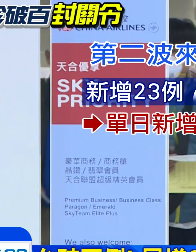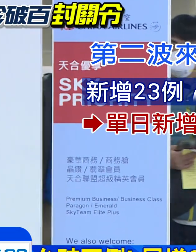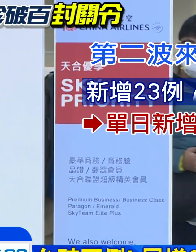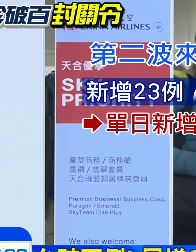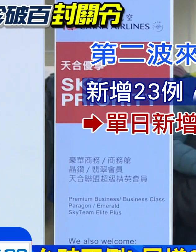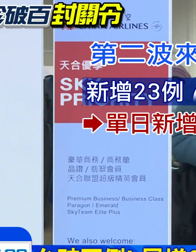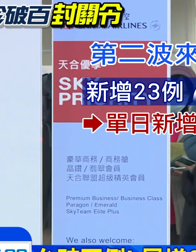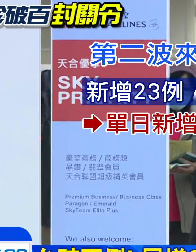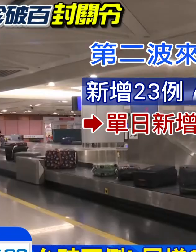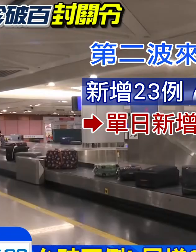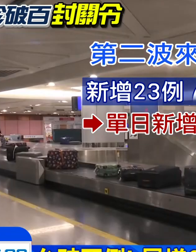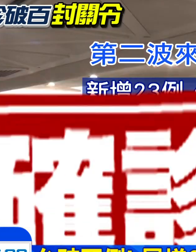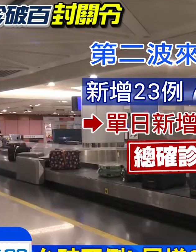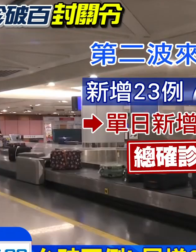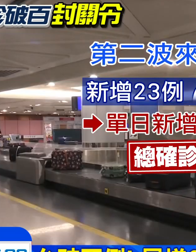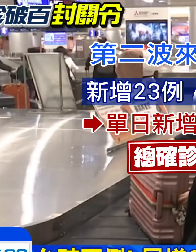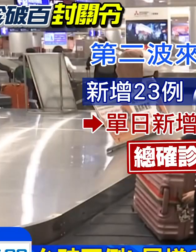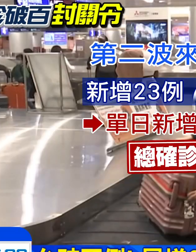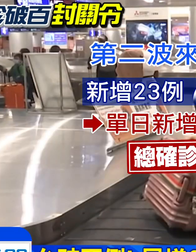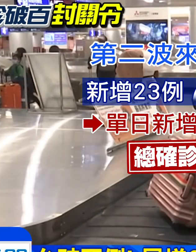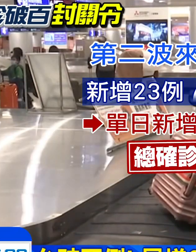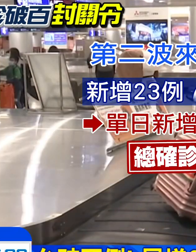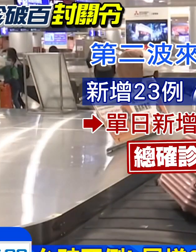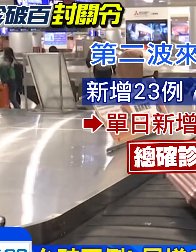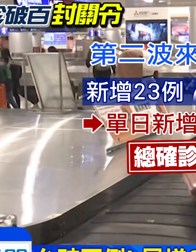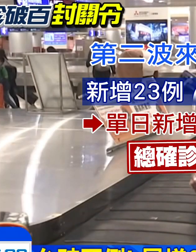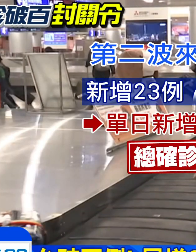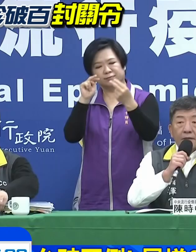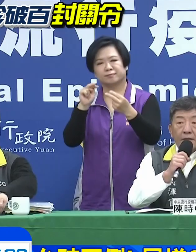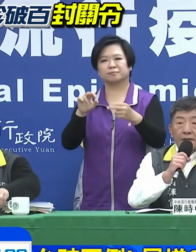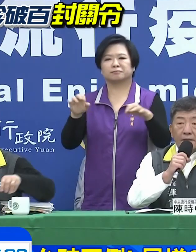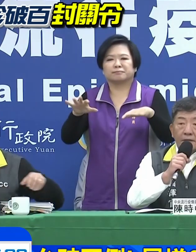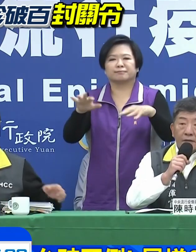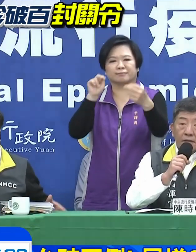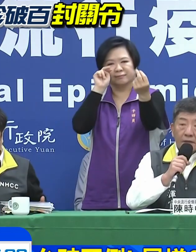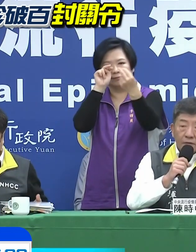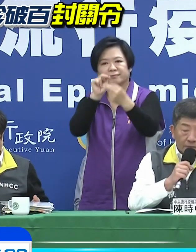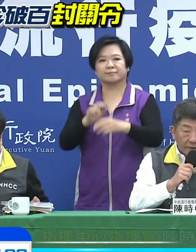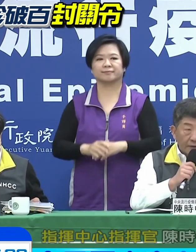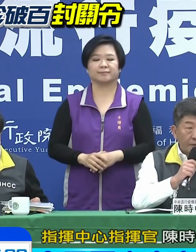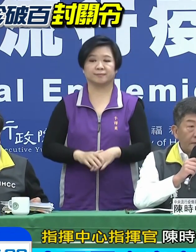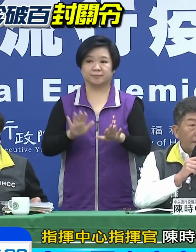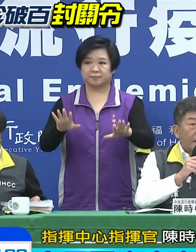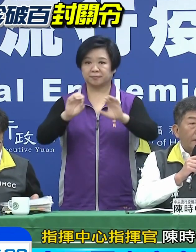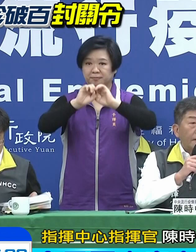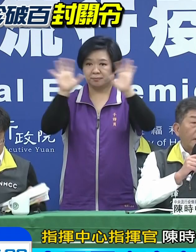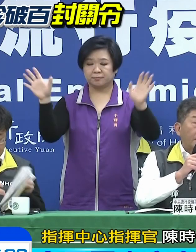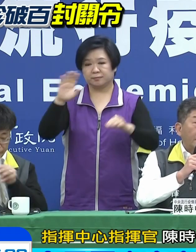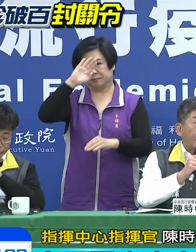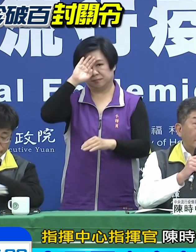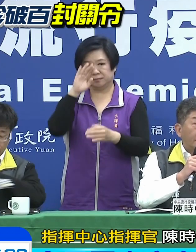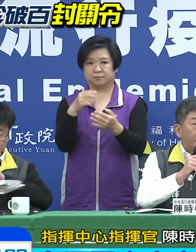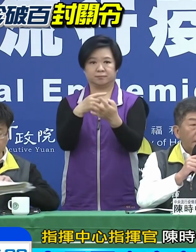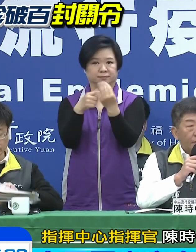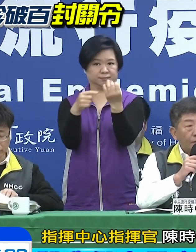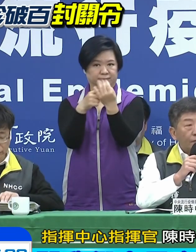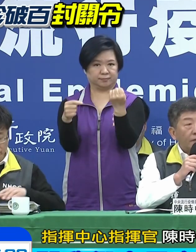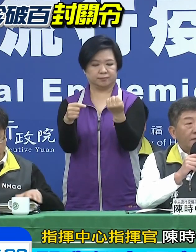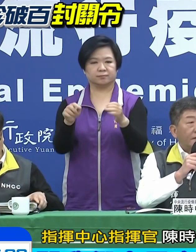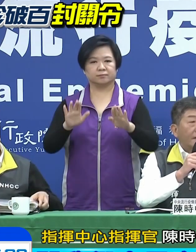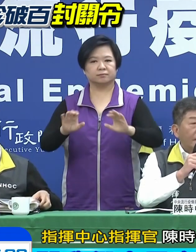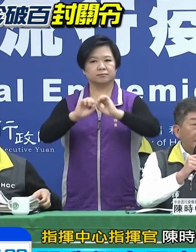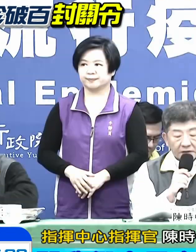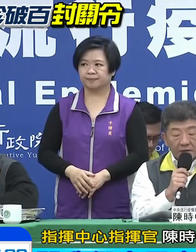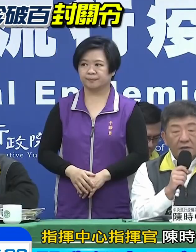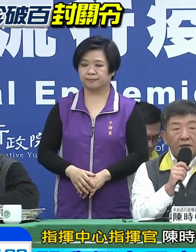录，也让台湾确诊个案突破2位数，达到100例。 那今天要来宣布大家确诊的案例哈，那我们今天宣